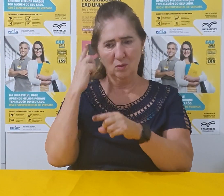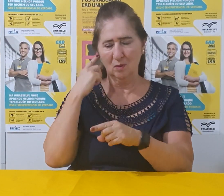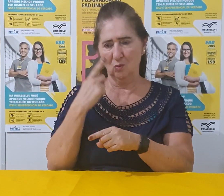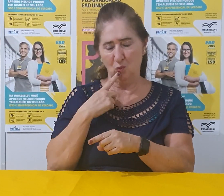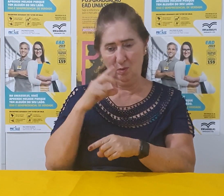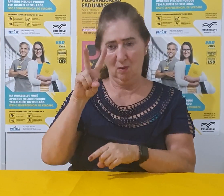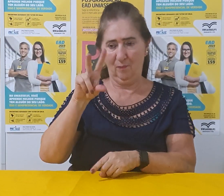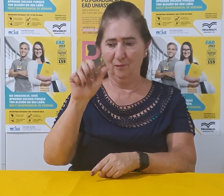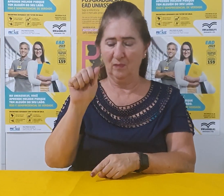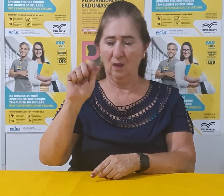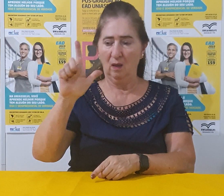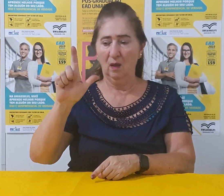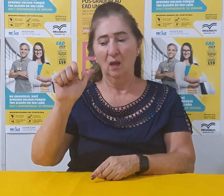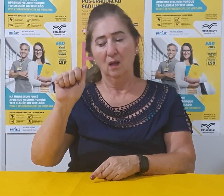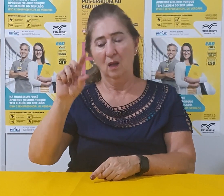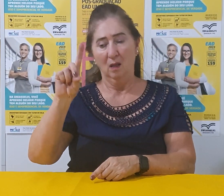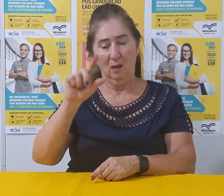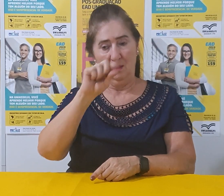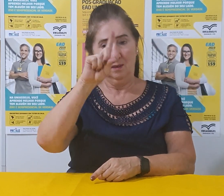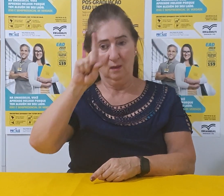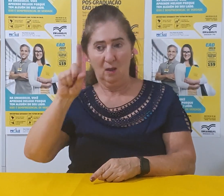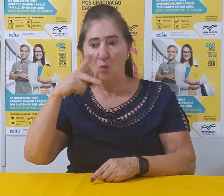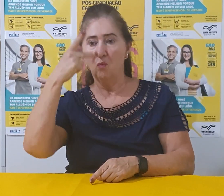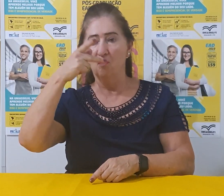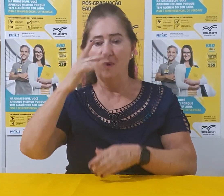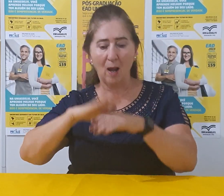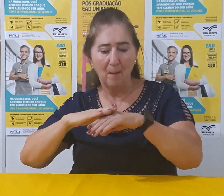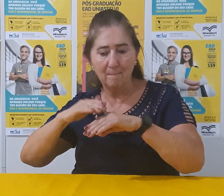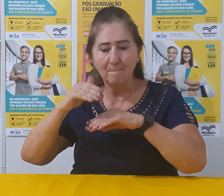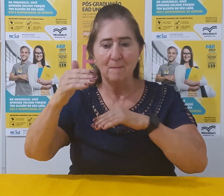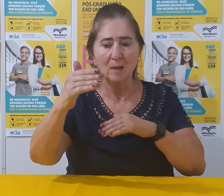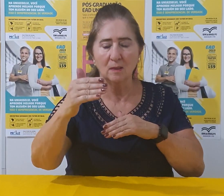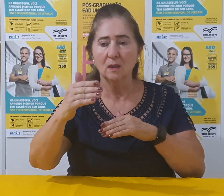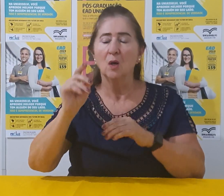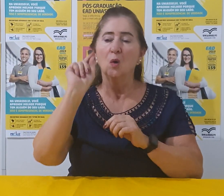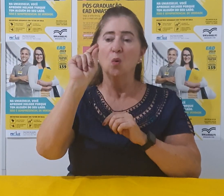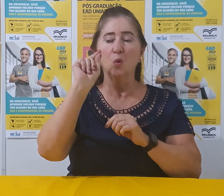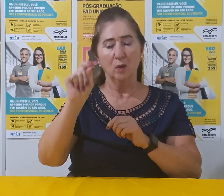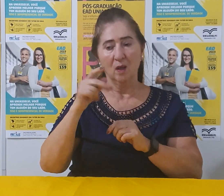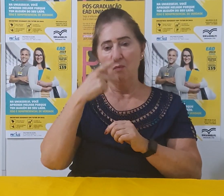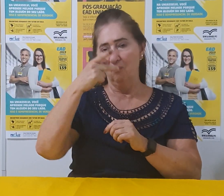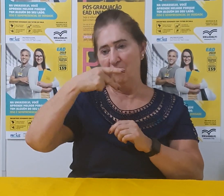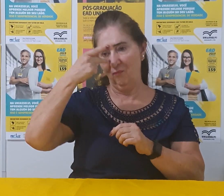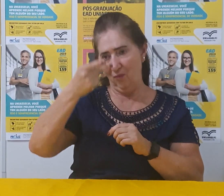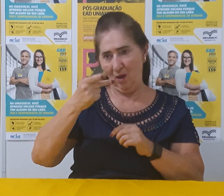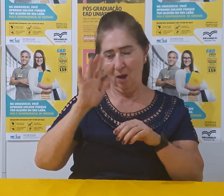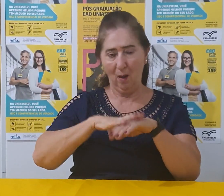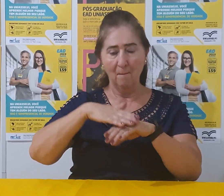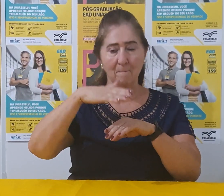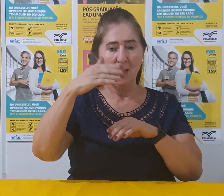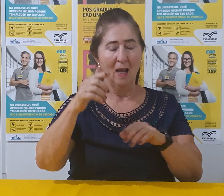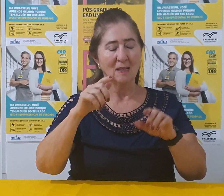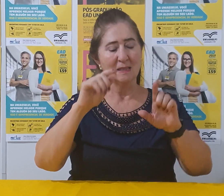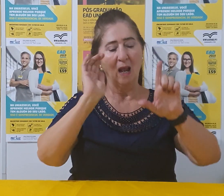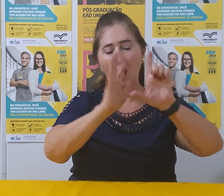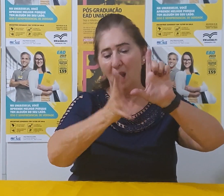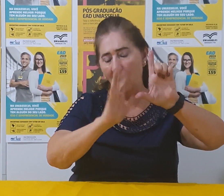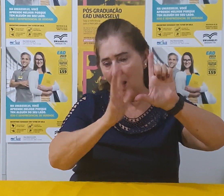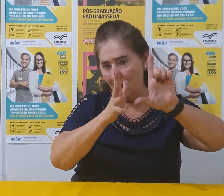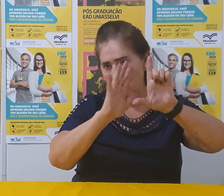Valadão vai além quando diz que, com exceção do curso de Letras Libras, a maioria dos